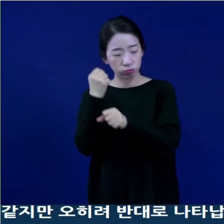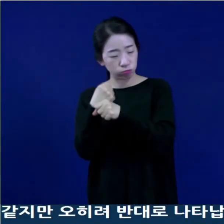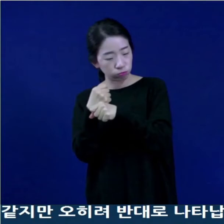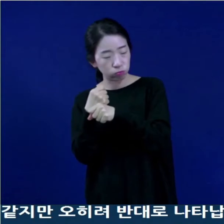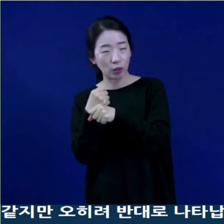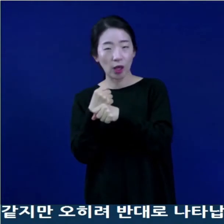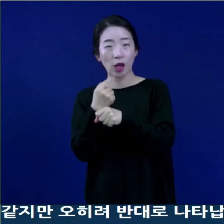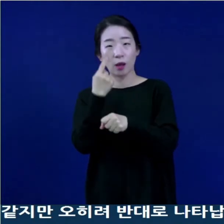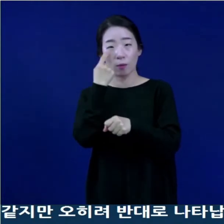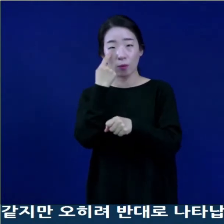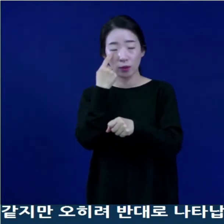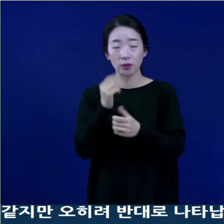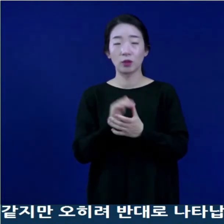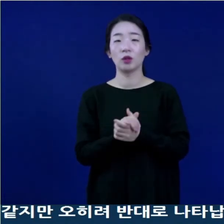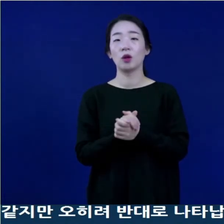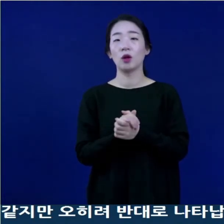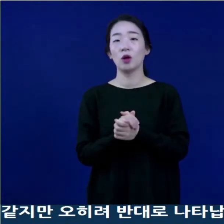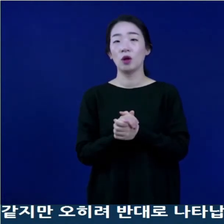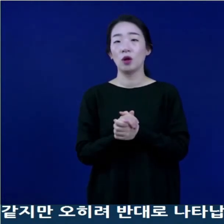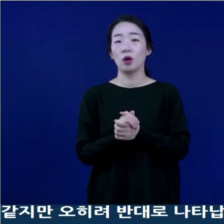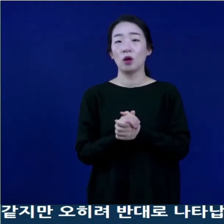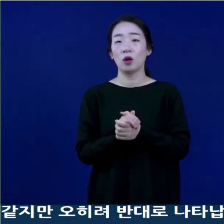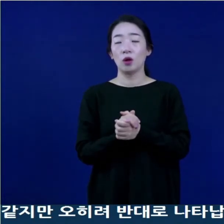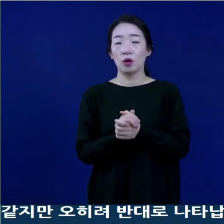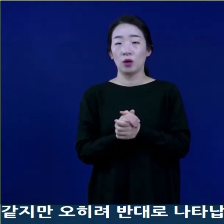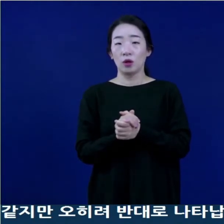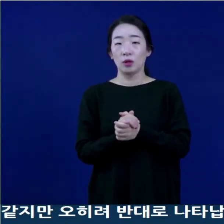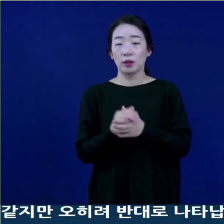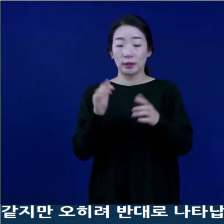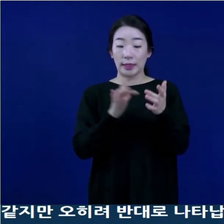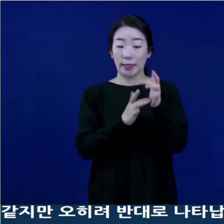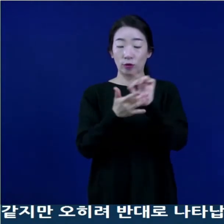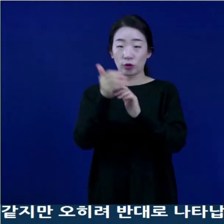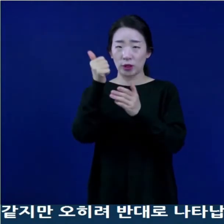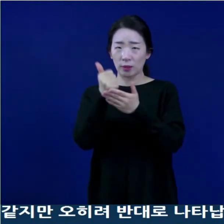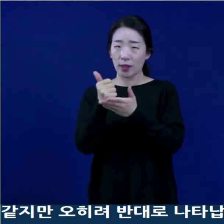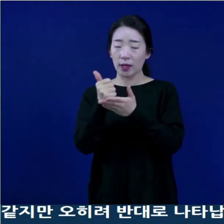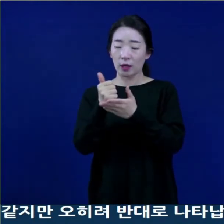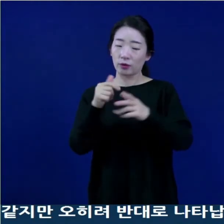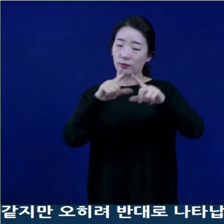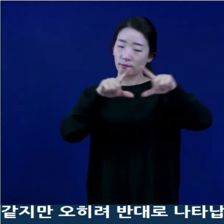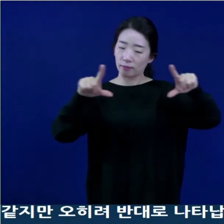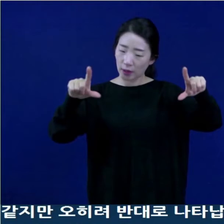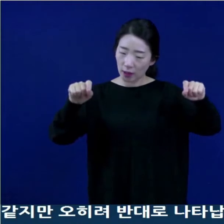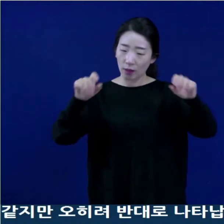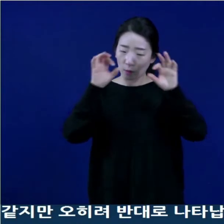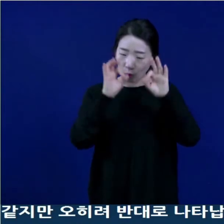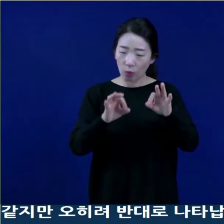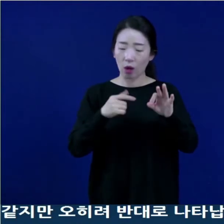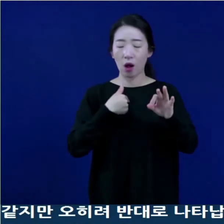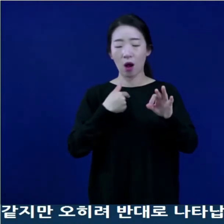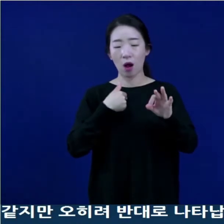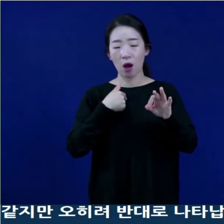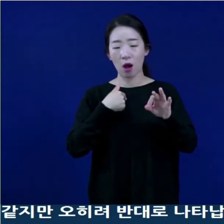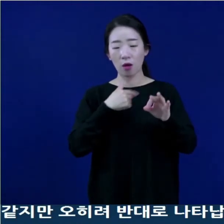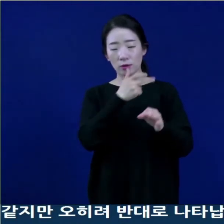이 누가복음 연구 중에 예수님의 명패를 보면서 마음에 큰 은혜를 받았던 적이